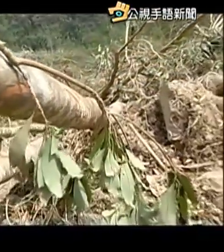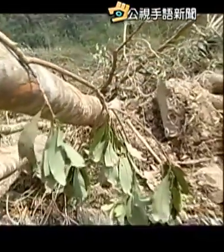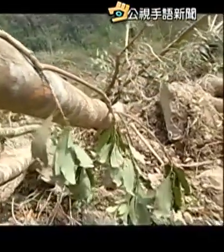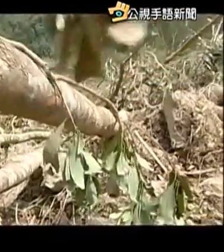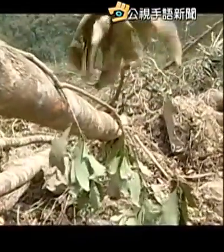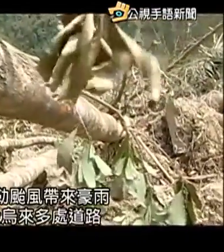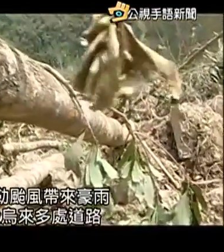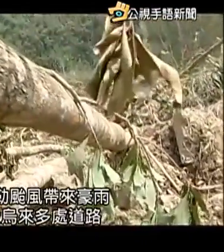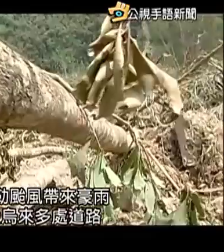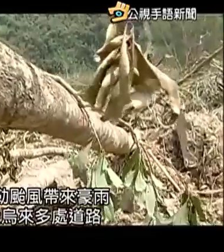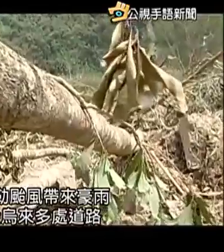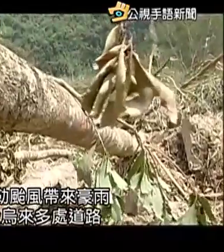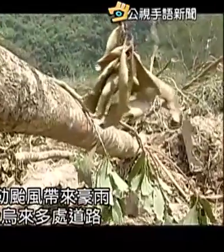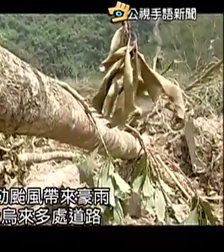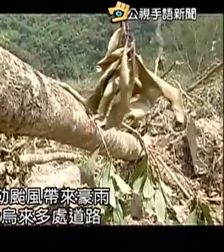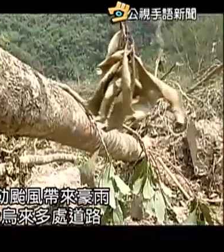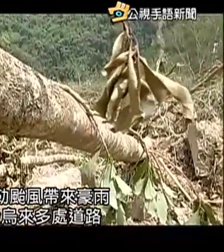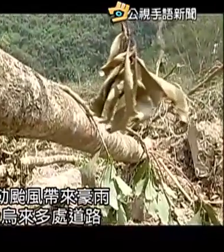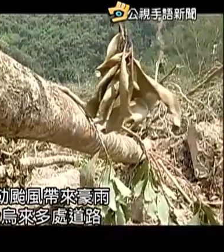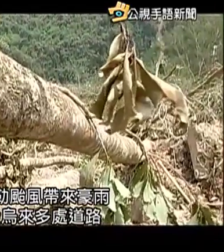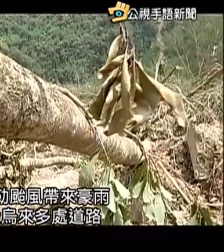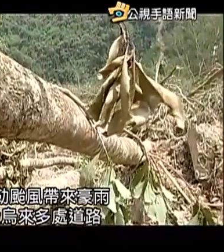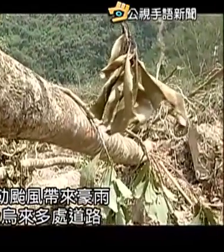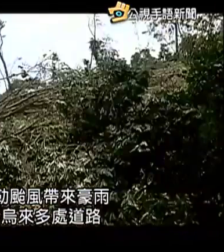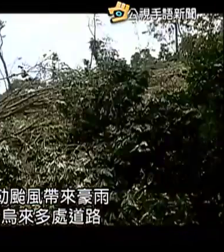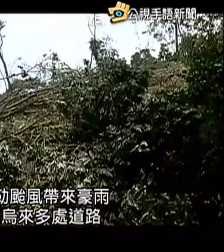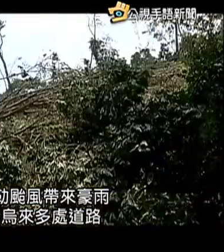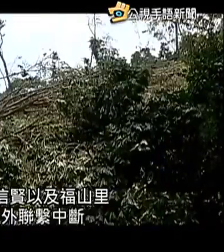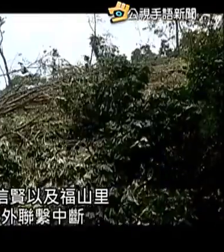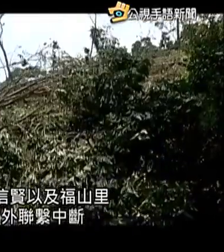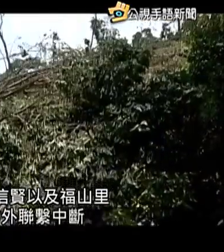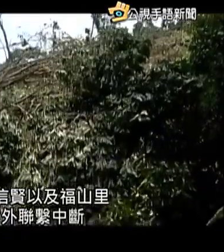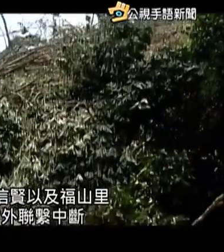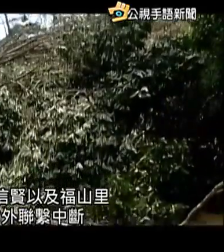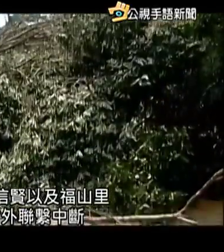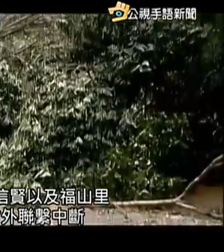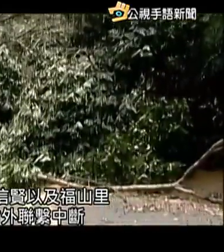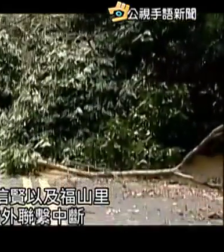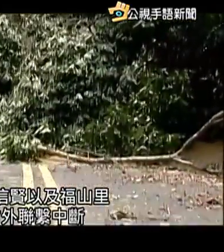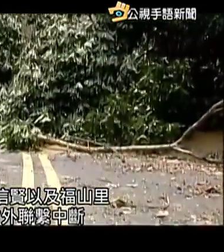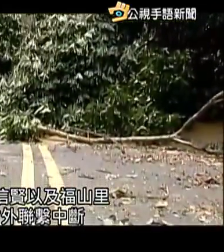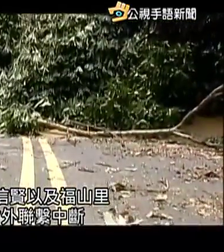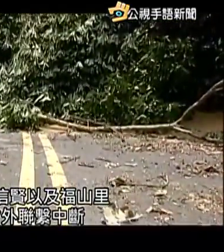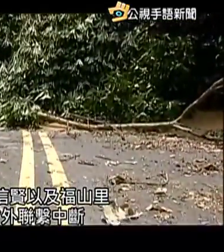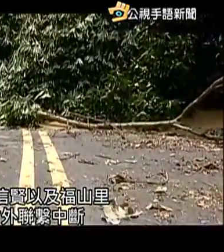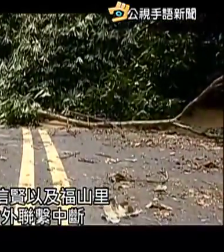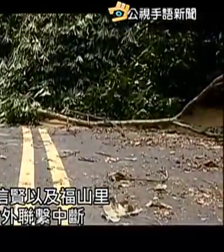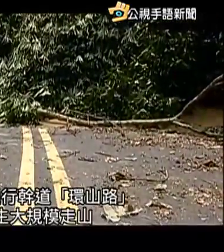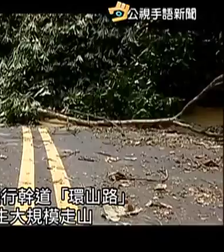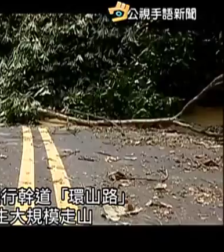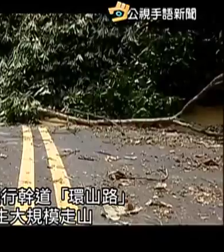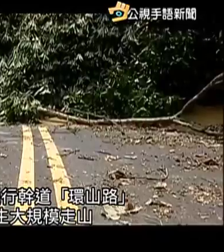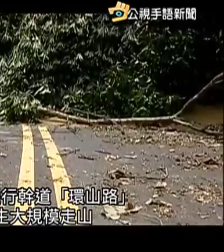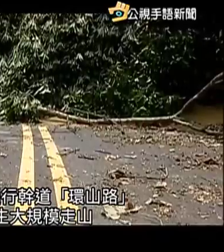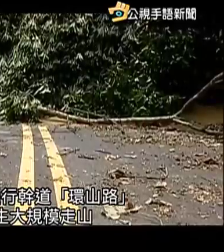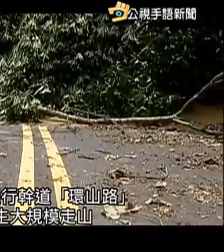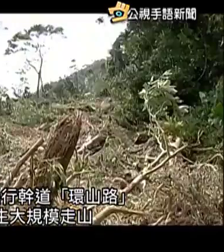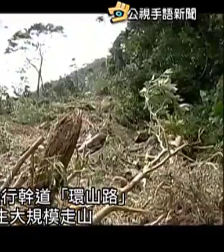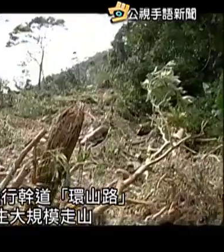苏迪勒台风带来豪雨，摧毁乌来多处道路，造成信贤和福山里对外联系中断，主要的通行干道环山路发生